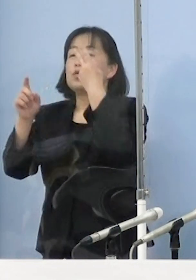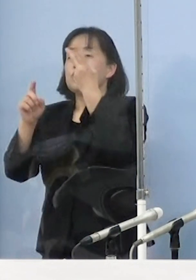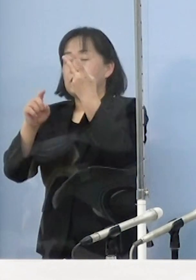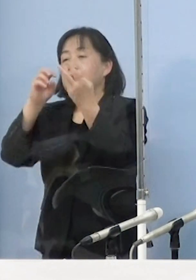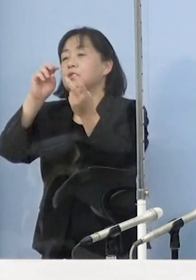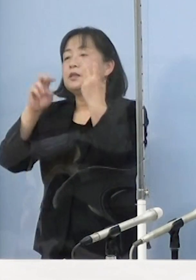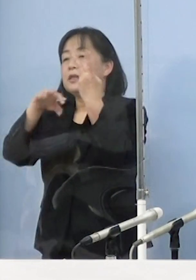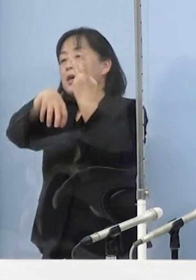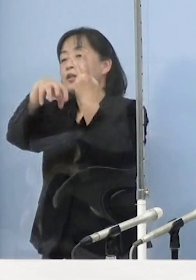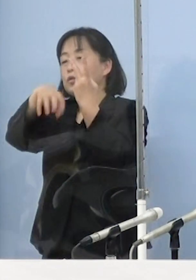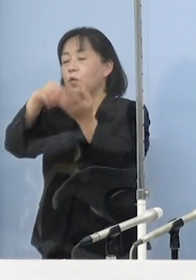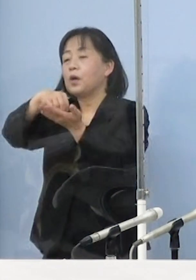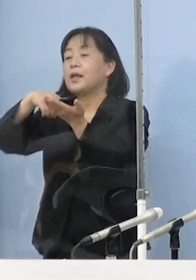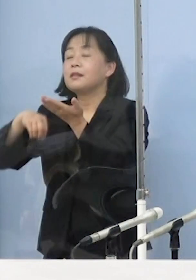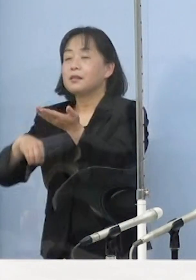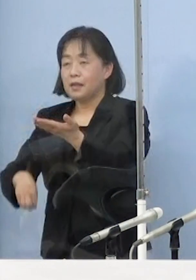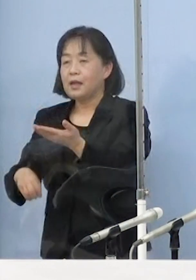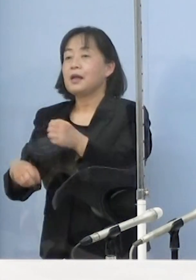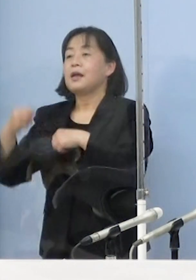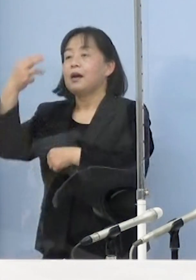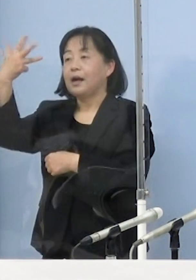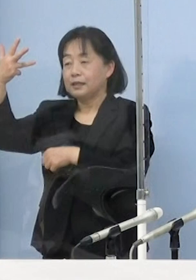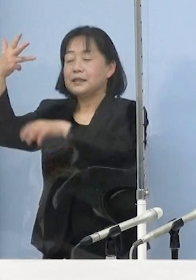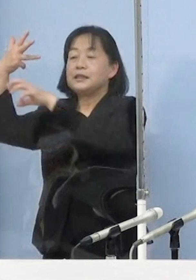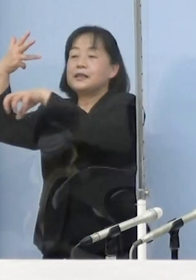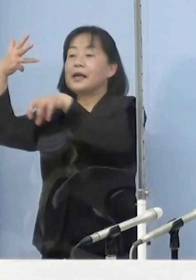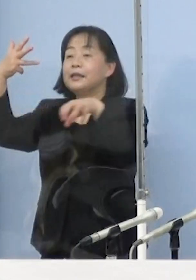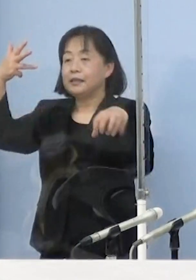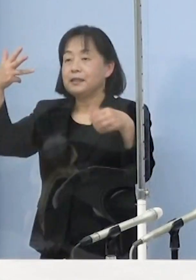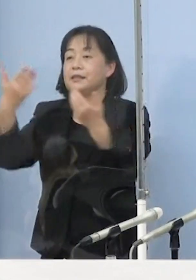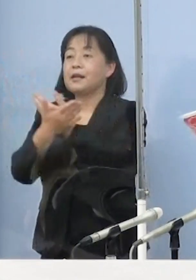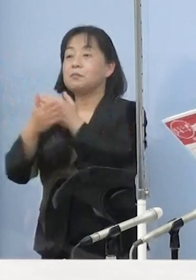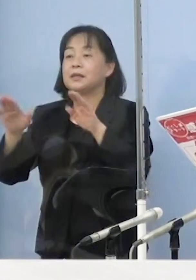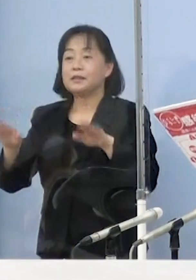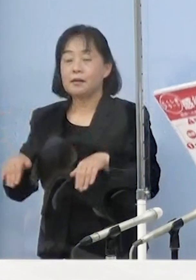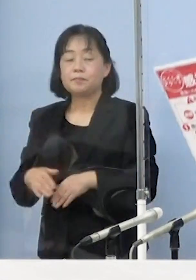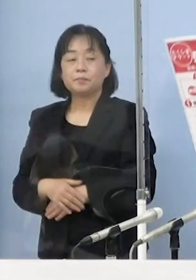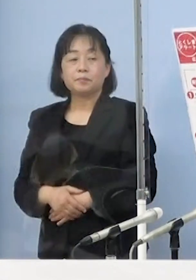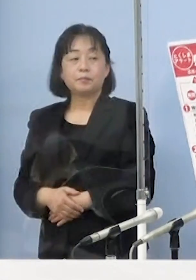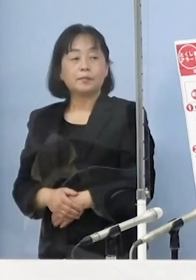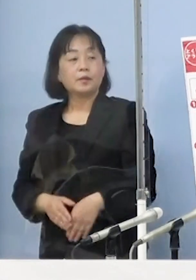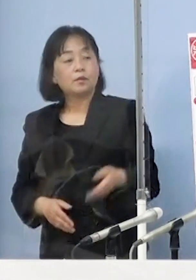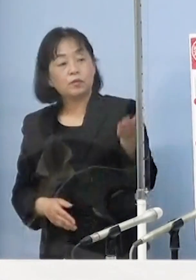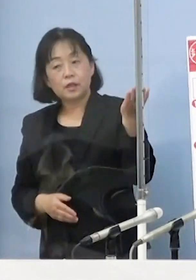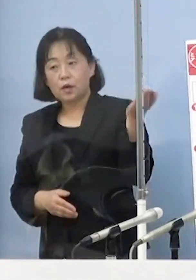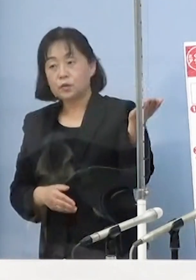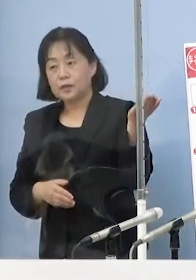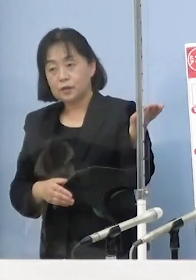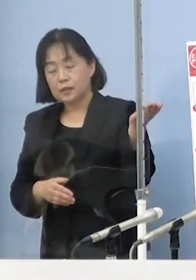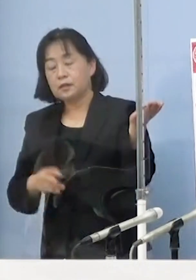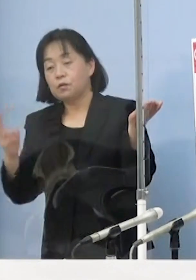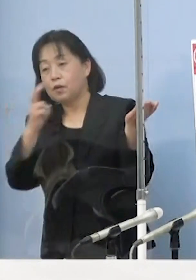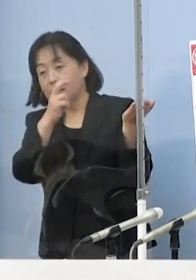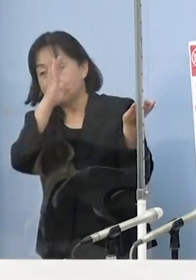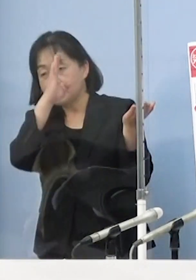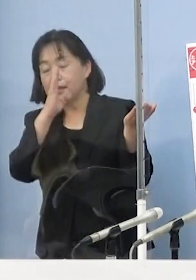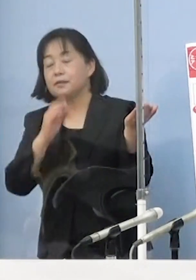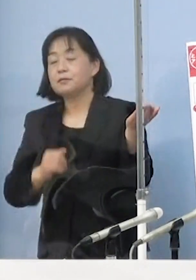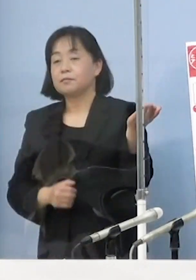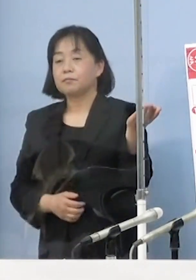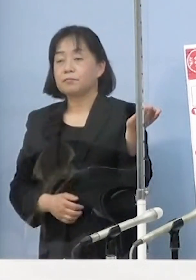県となりました。まあ、そうした意味でこちらを少しご覧をいただきたいわけでありま